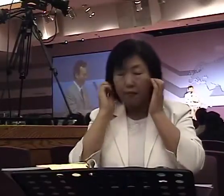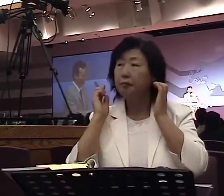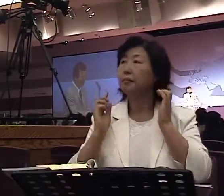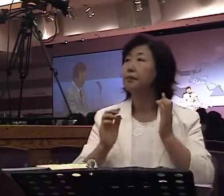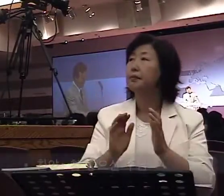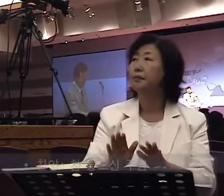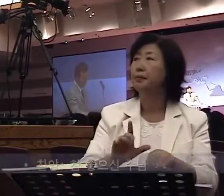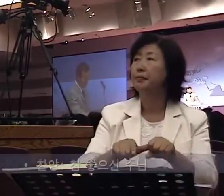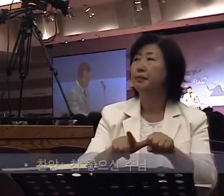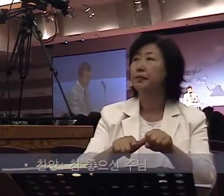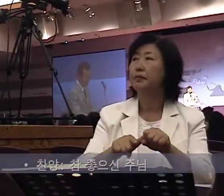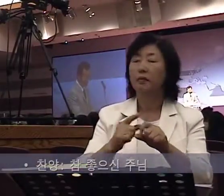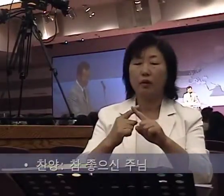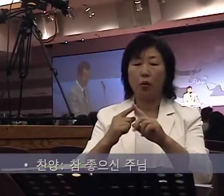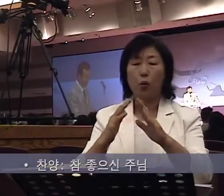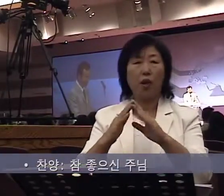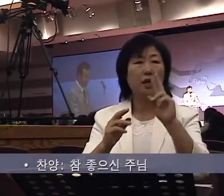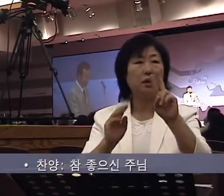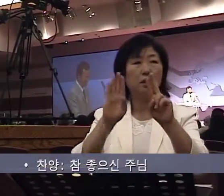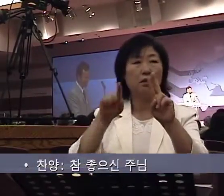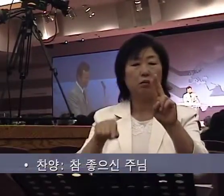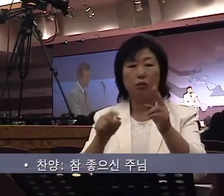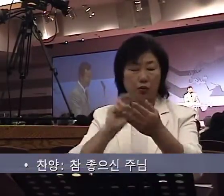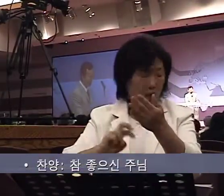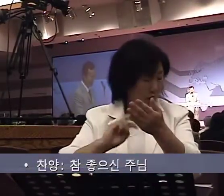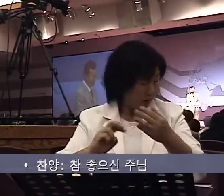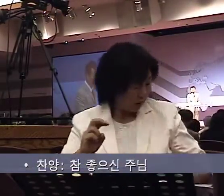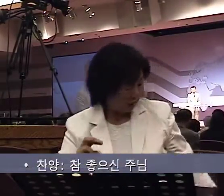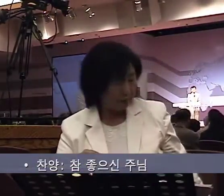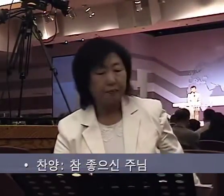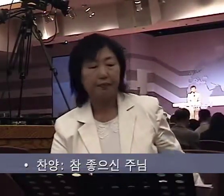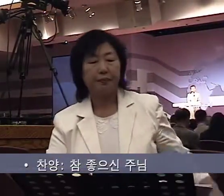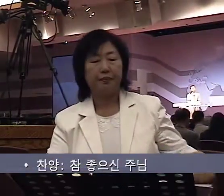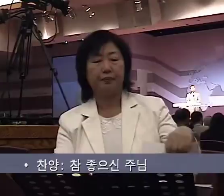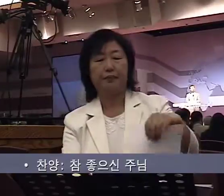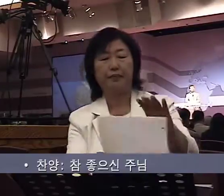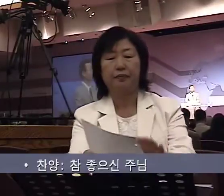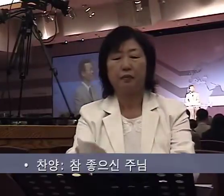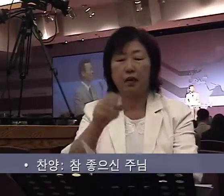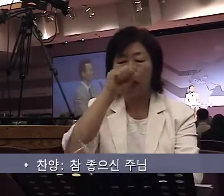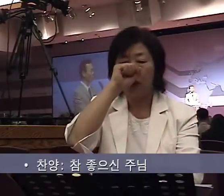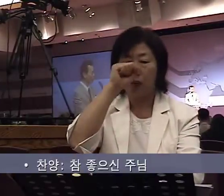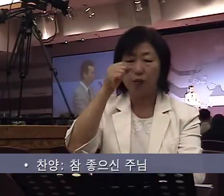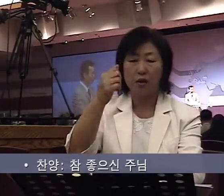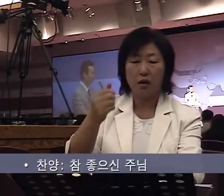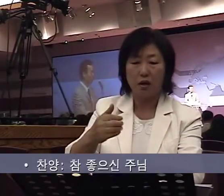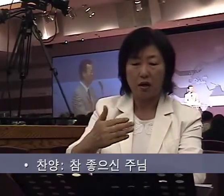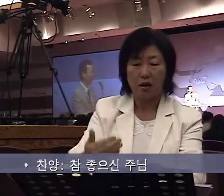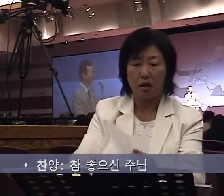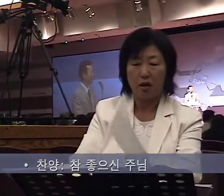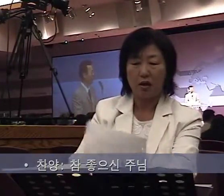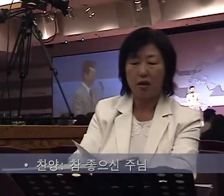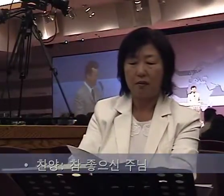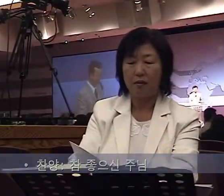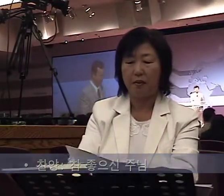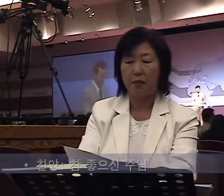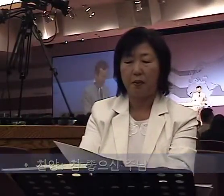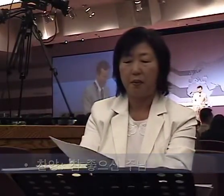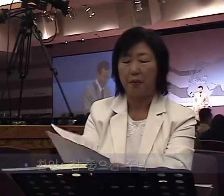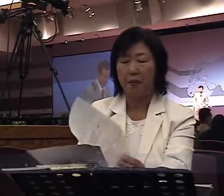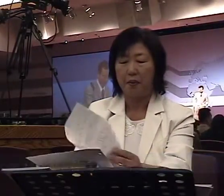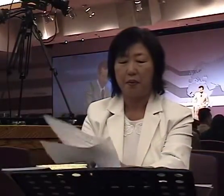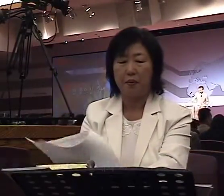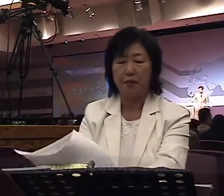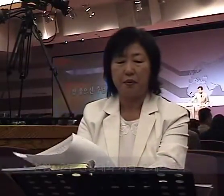이 시간 우리 교회 2부 찬양대와 사랑 오케스트라에서 좋으신 하나님이라는 공복으로 주님을